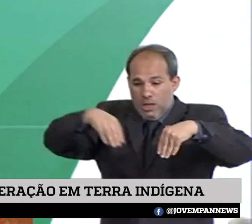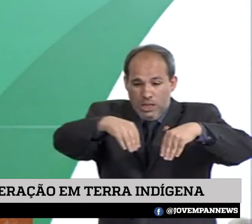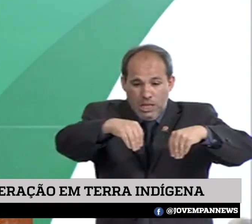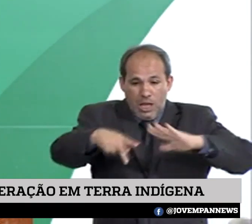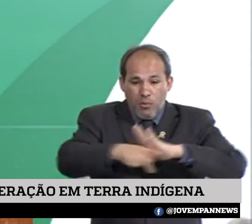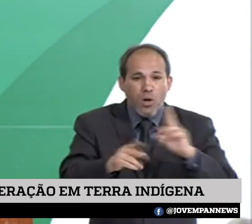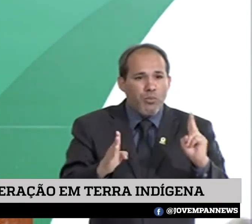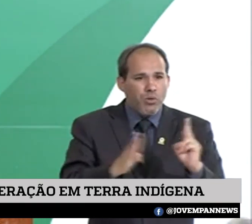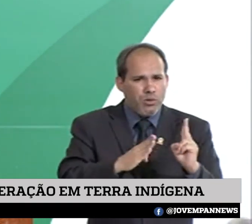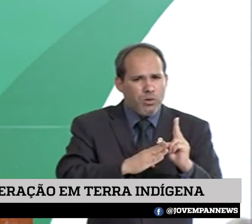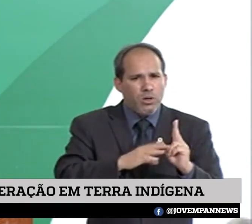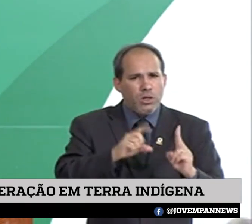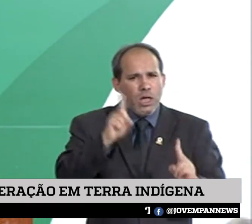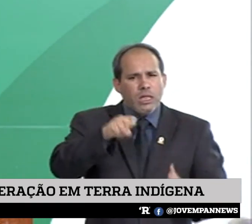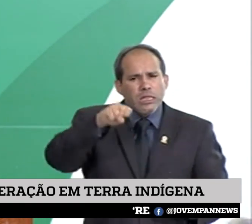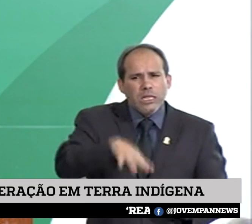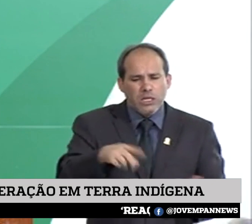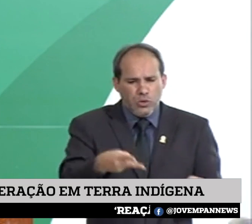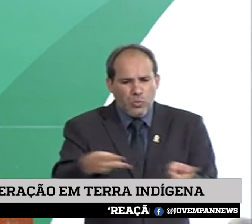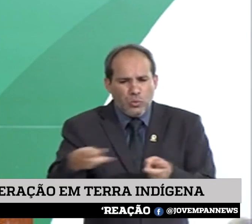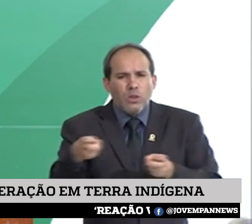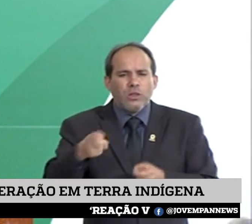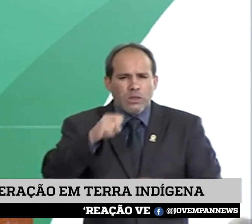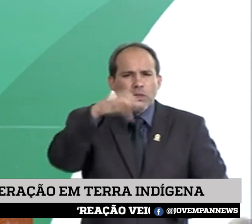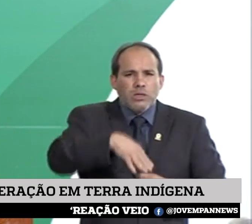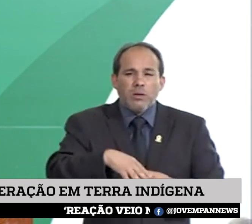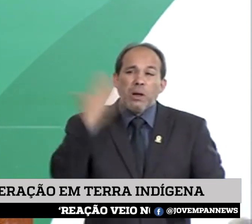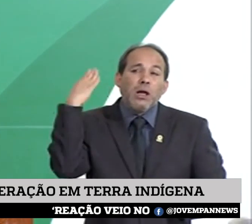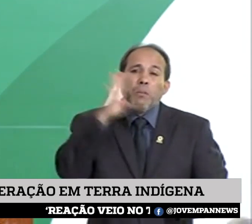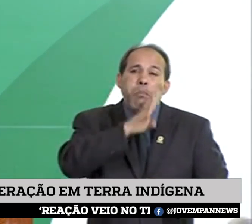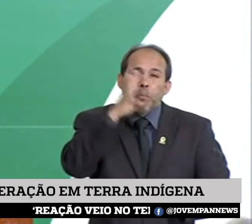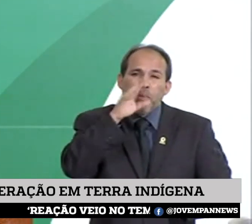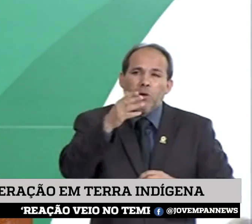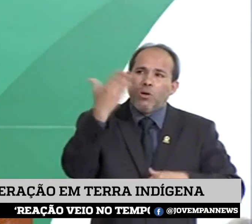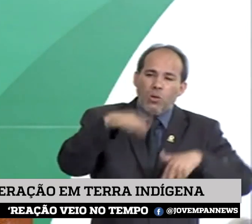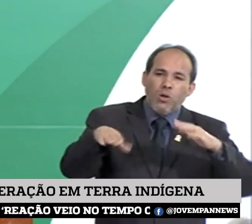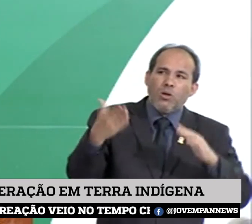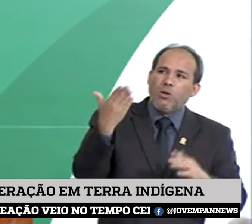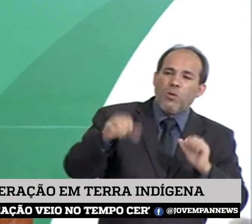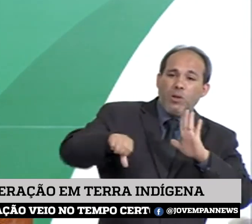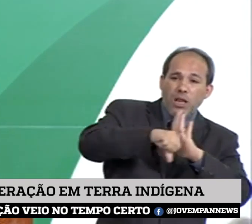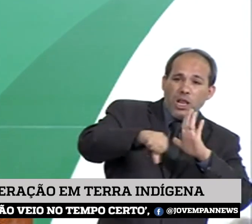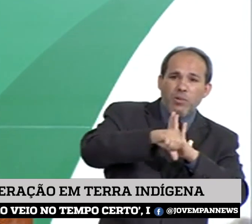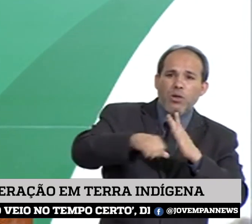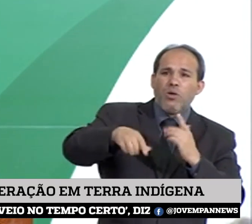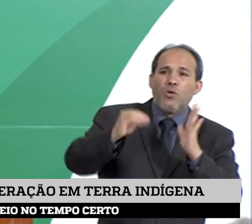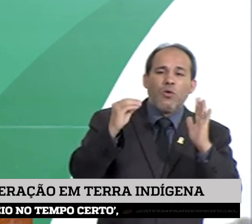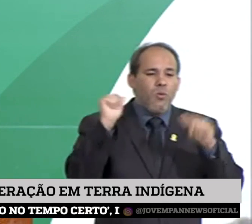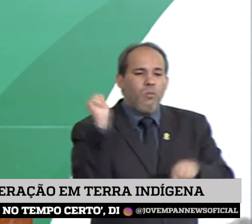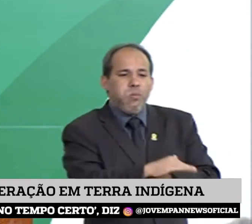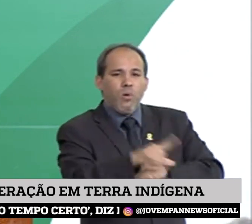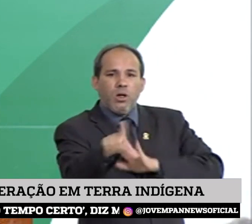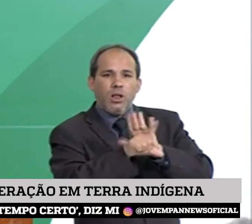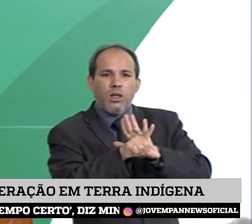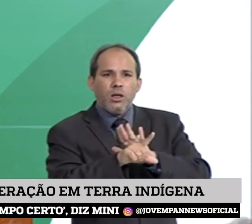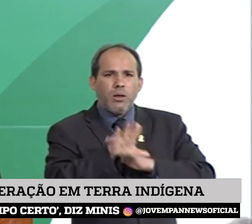indígenas são sim exploradas de forma ilegal, muitas vezes criminosa, não restando